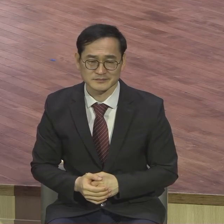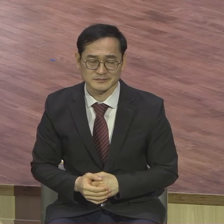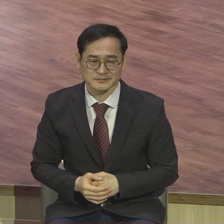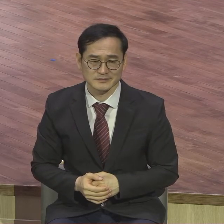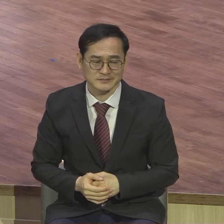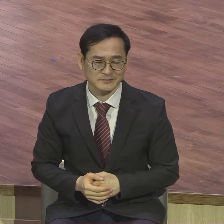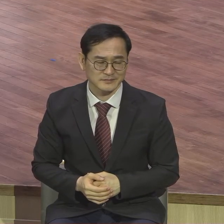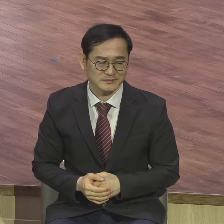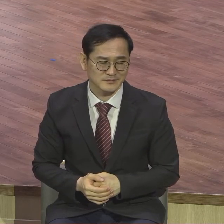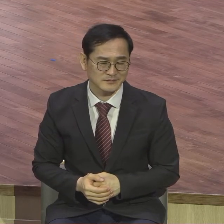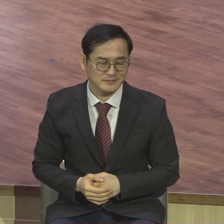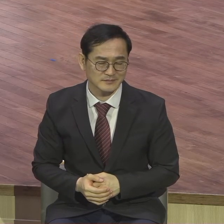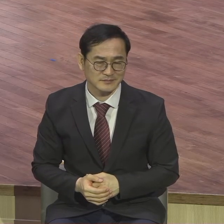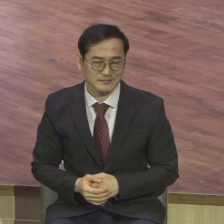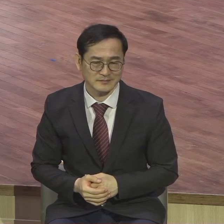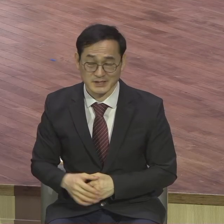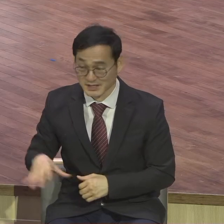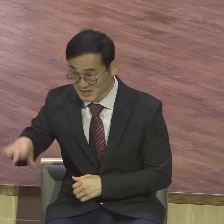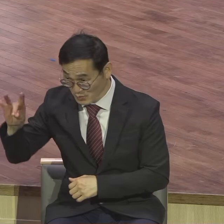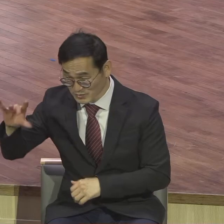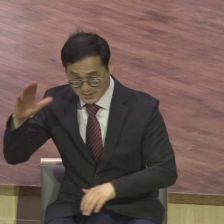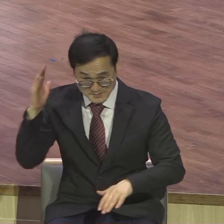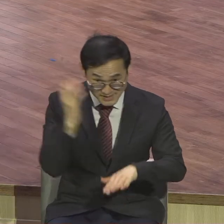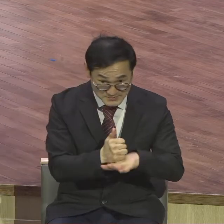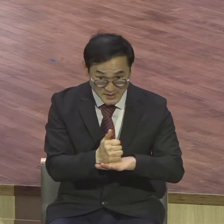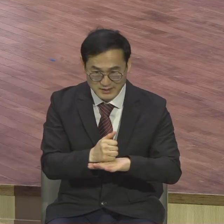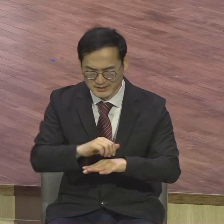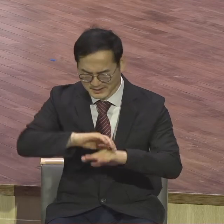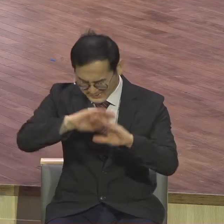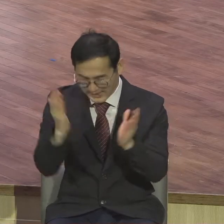과정, 그 지나가는 마지막도